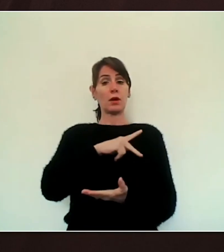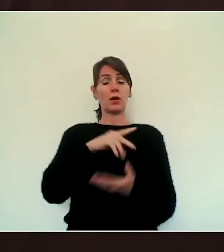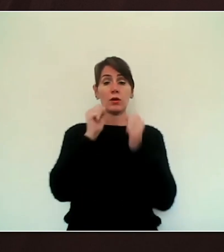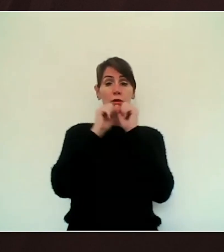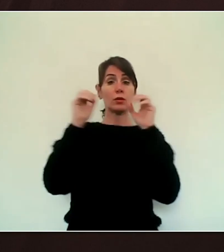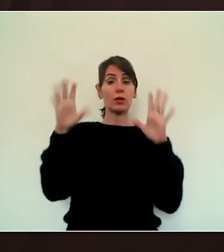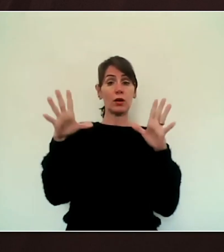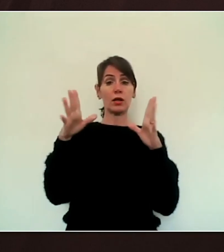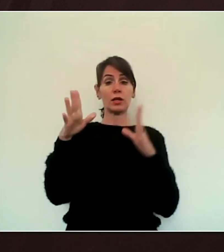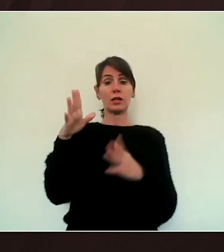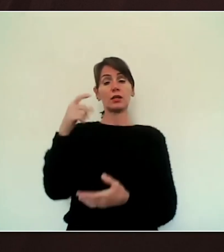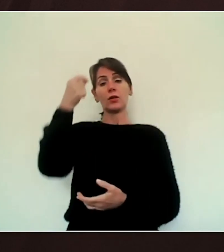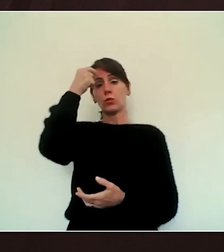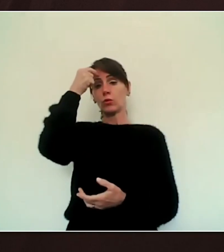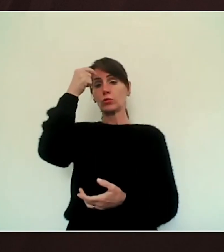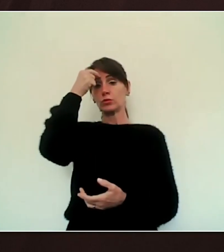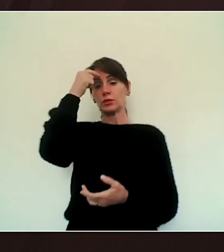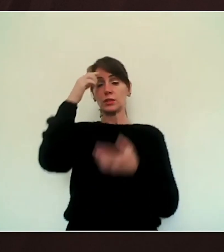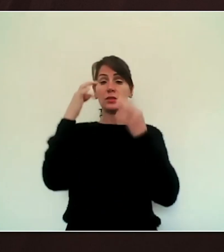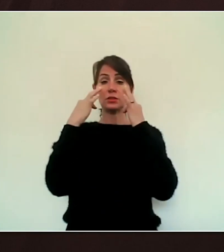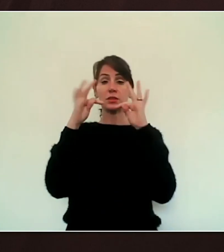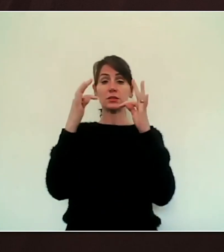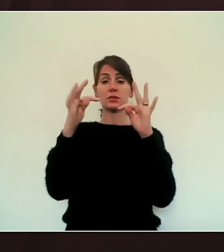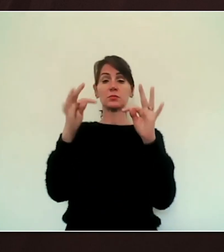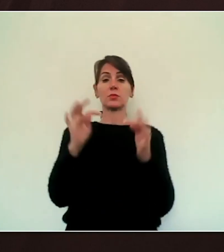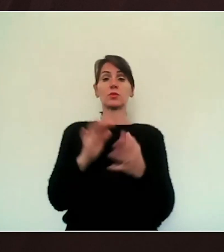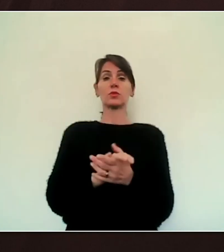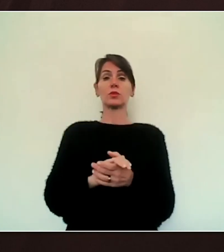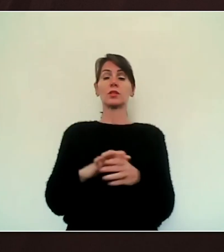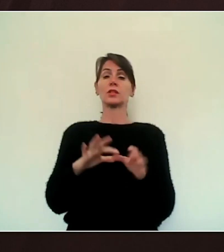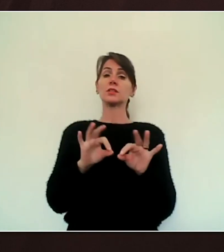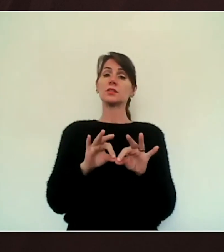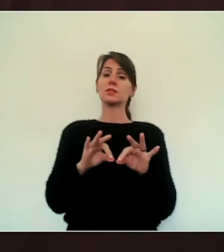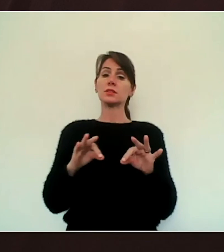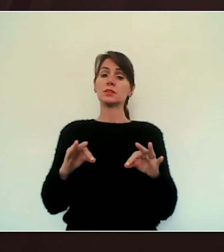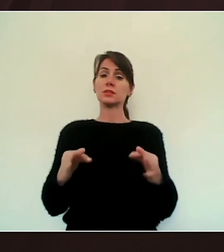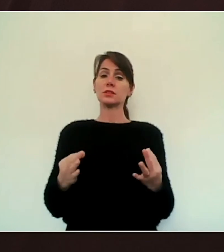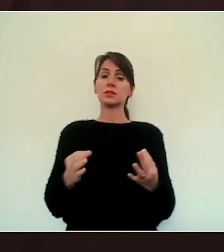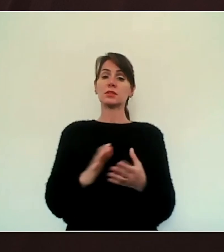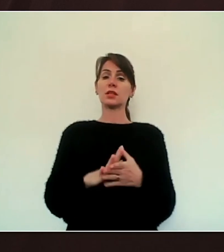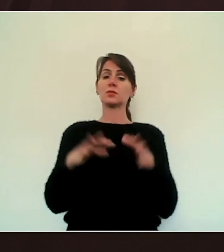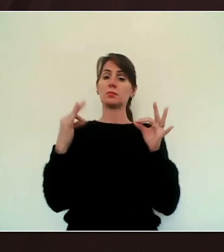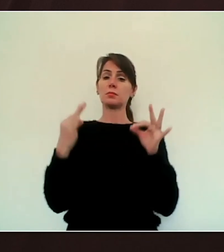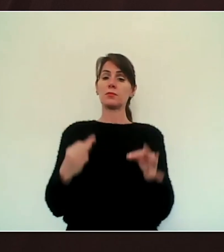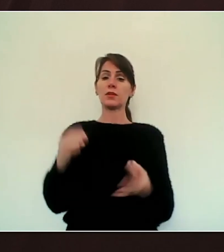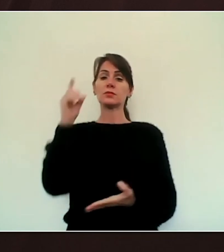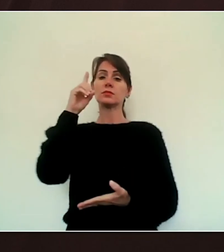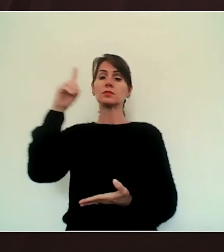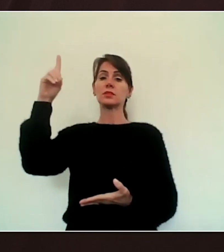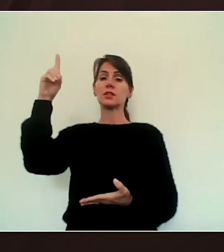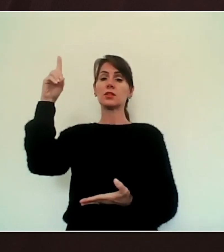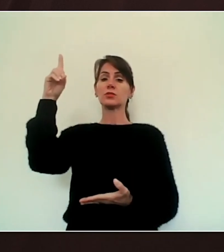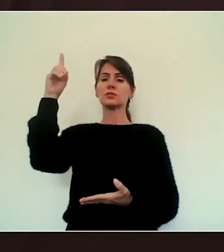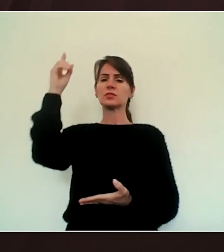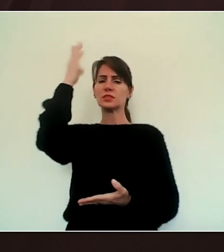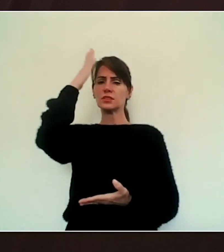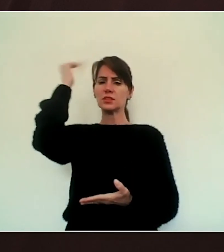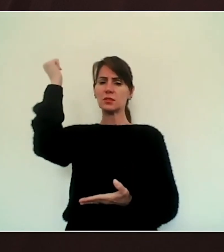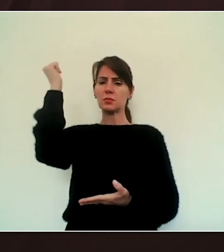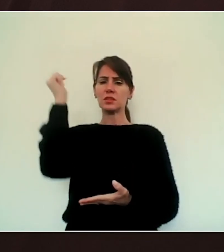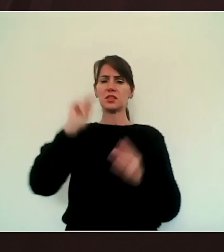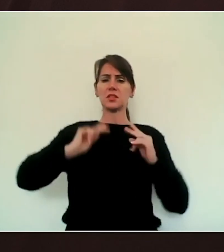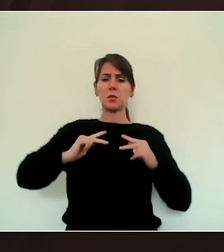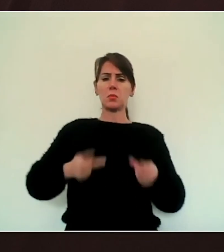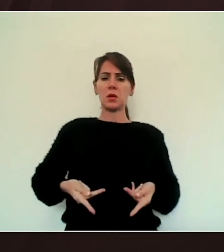consciência de que com simplicidade e sinceridade de Deus, não com sabedoria humana, não usa